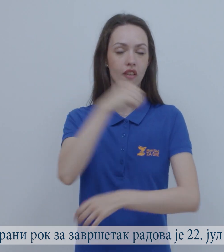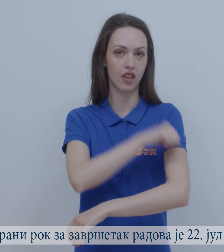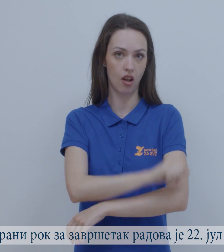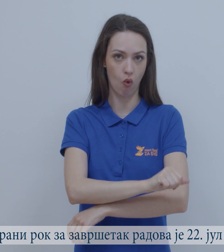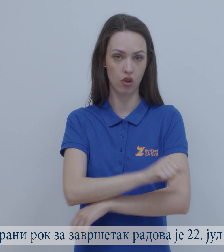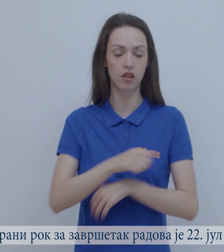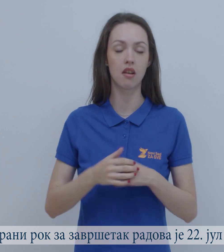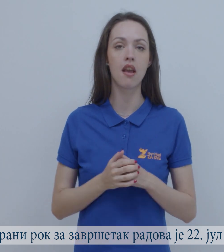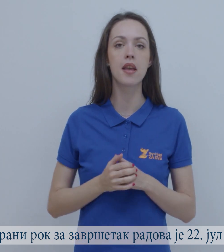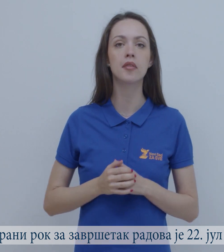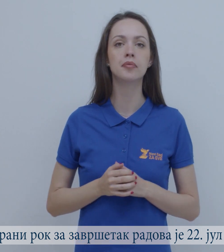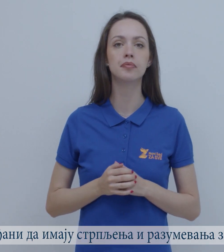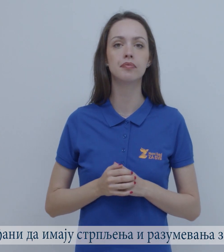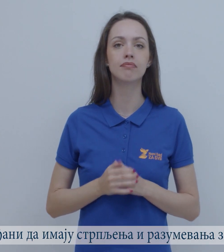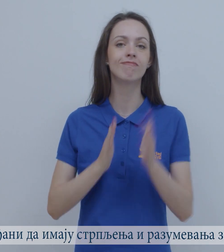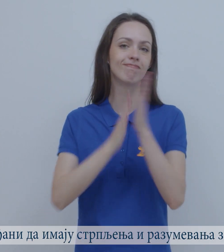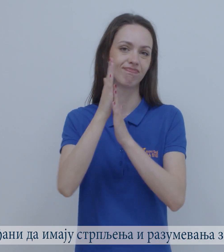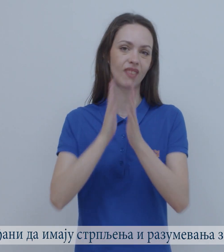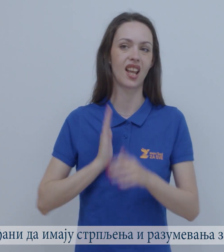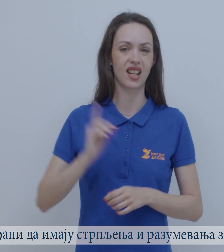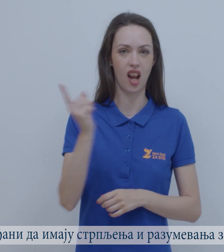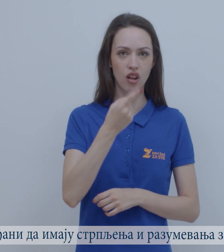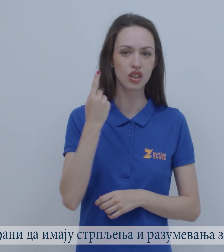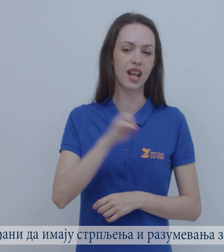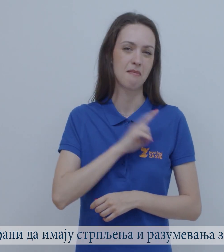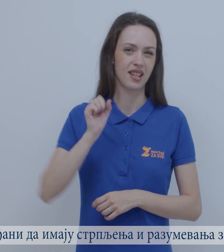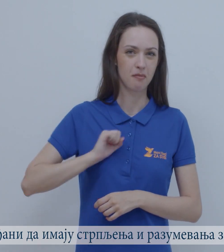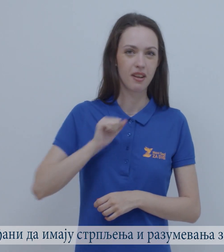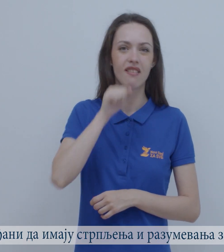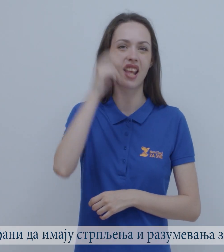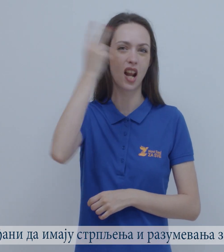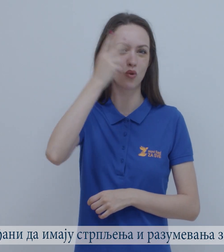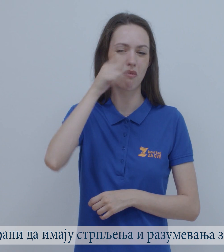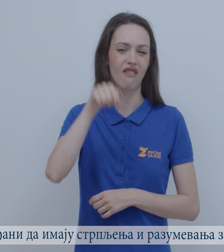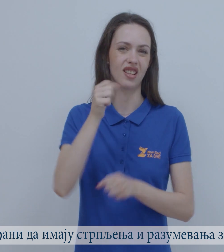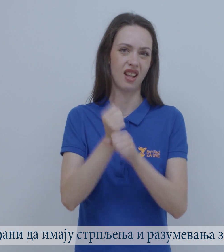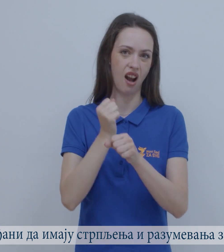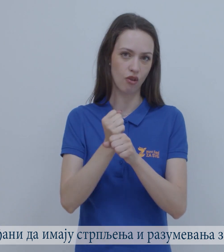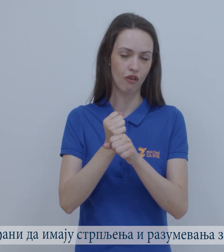2024. godine. Mole se građani da imaju strpljenja i razumevanja za pomenute radove.